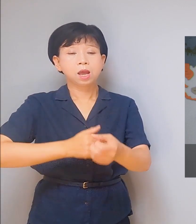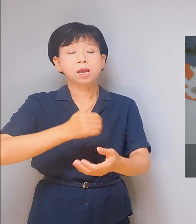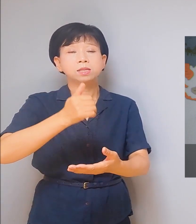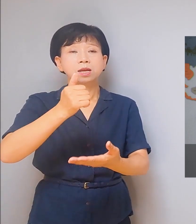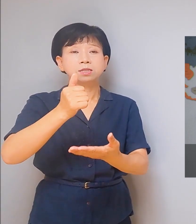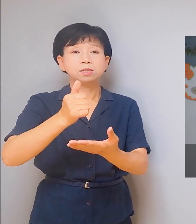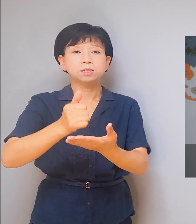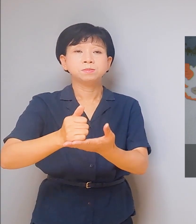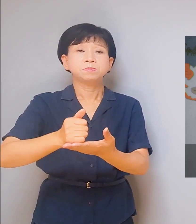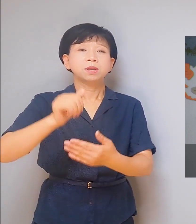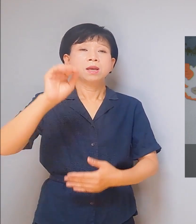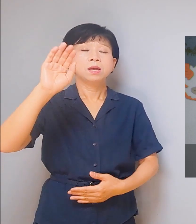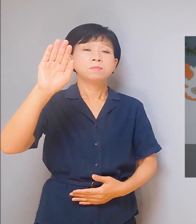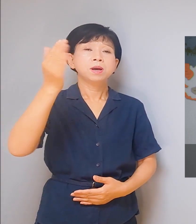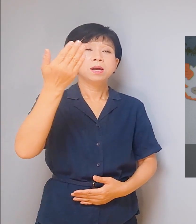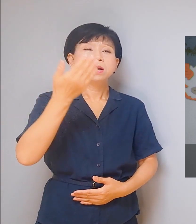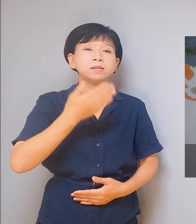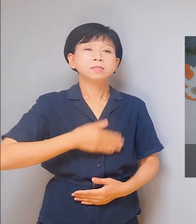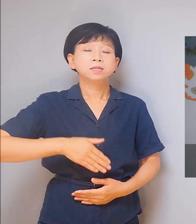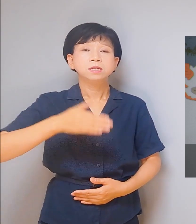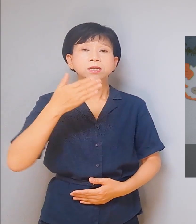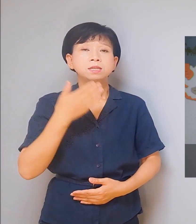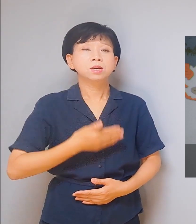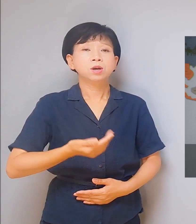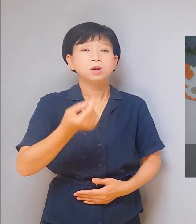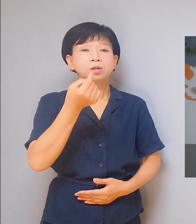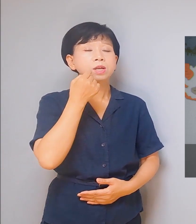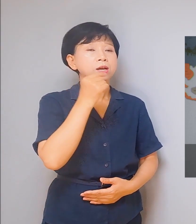주가 하나님